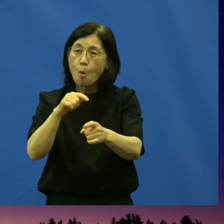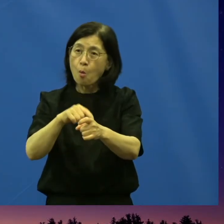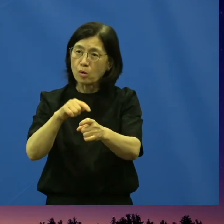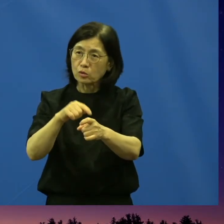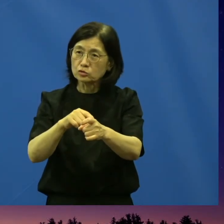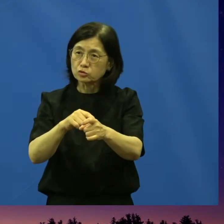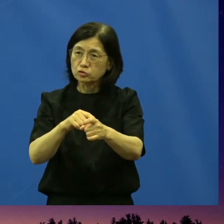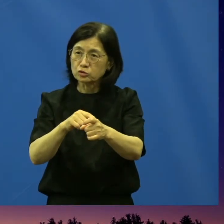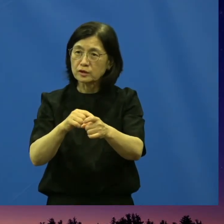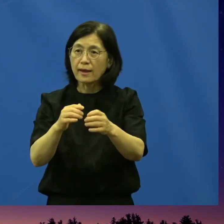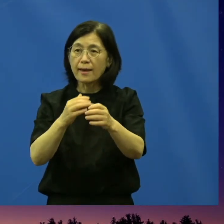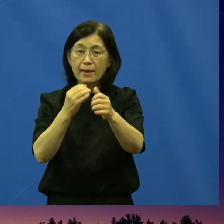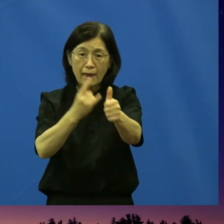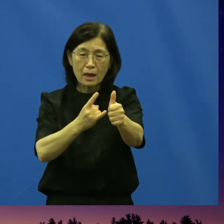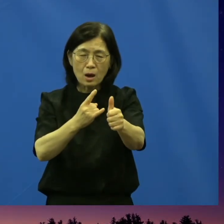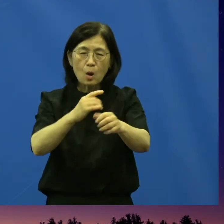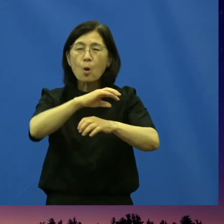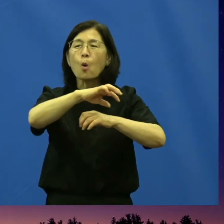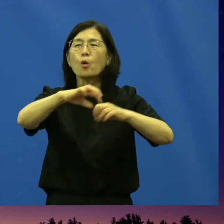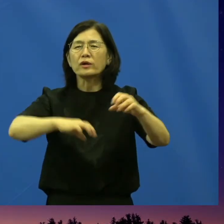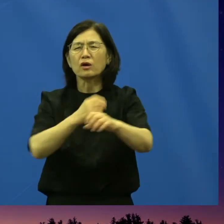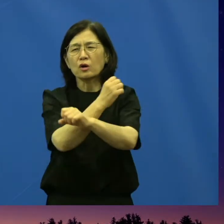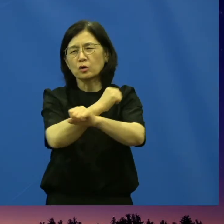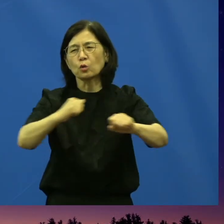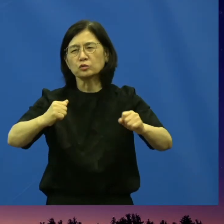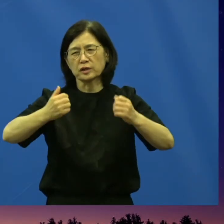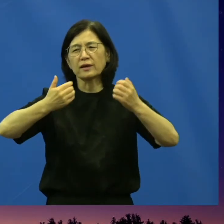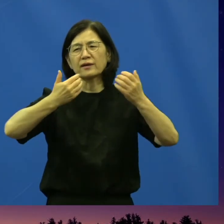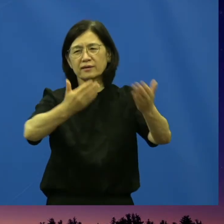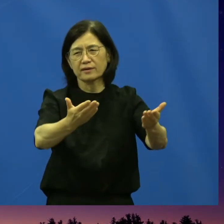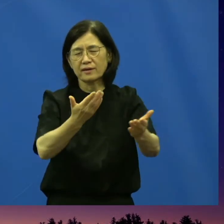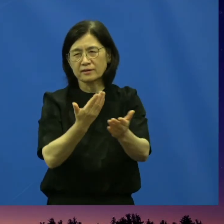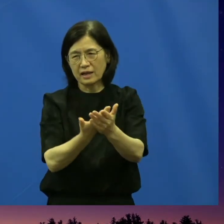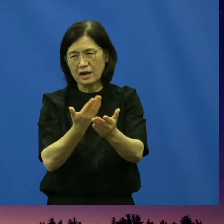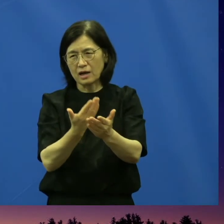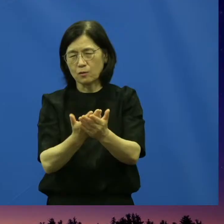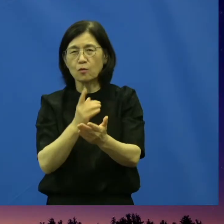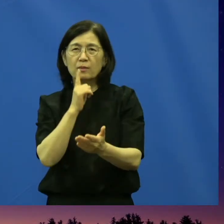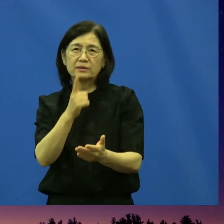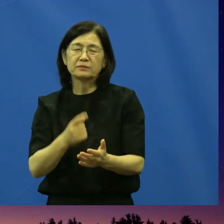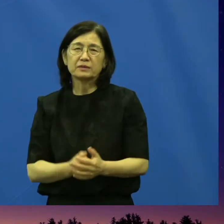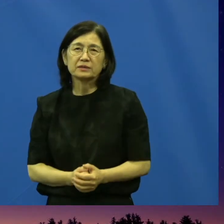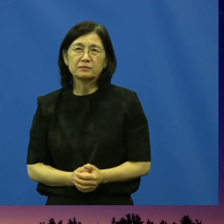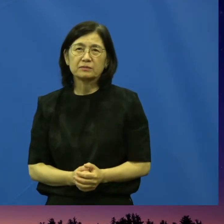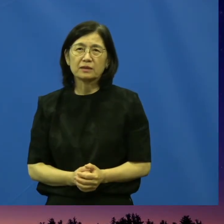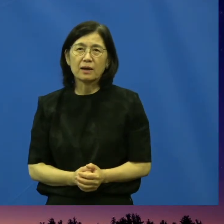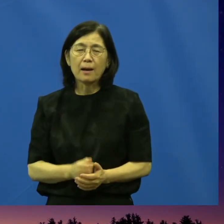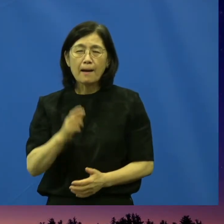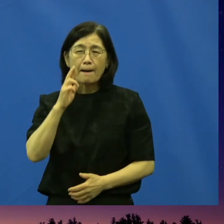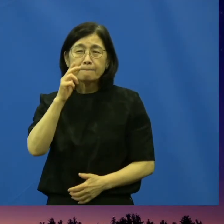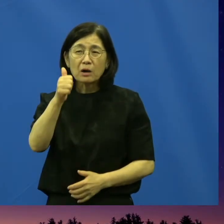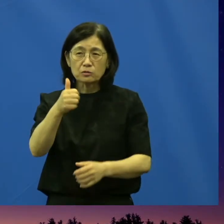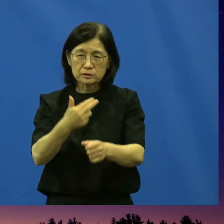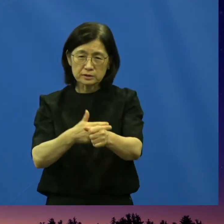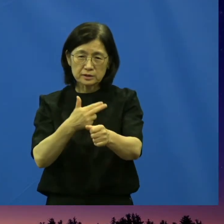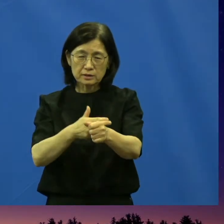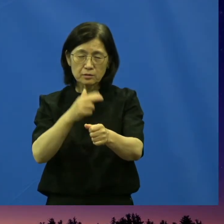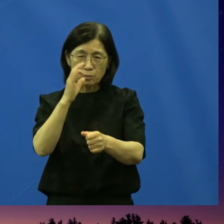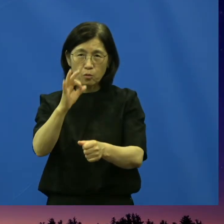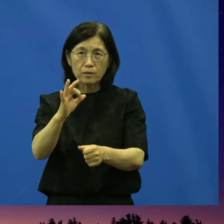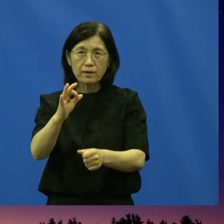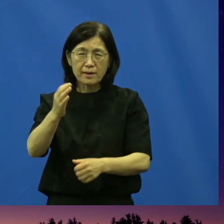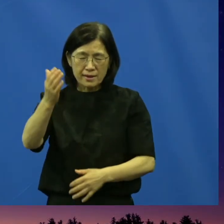복음입니다. 그 말은 어떤 죄도 용서함을 받을 수 있다는 걸 얘기하는 거죠. 또 바울을 보면 그의